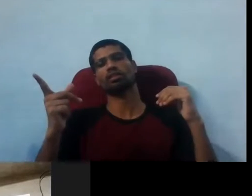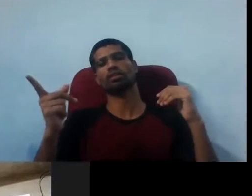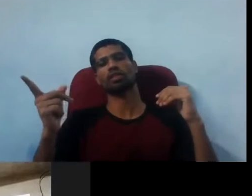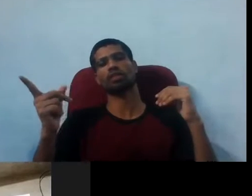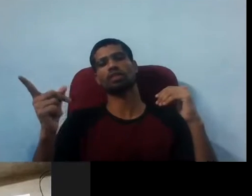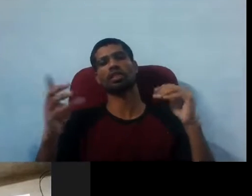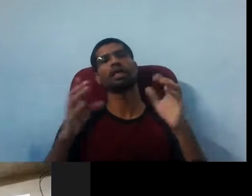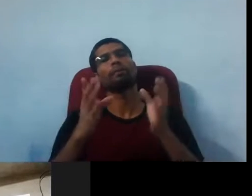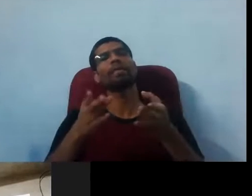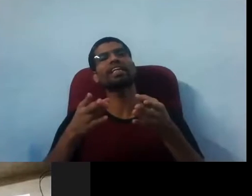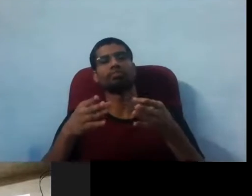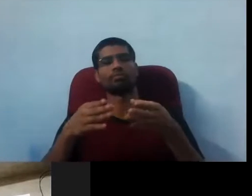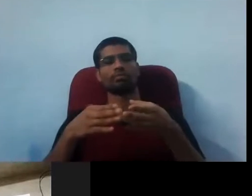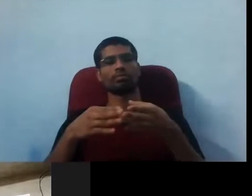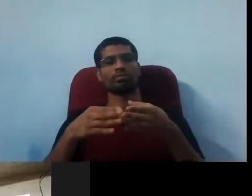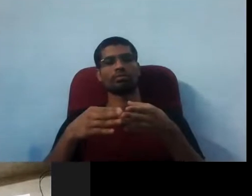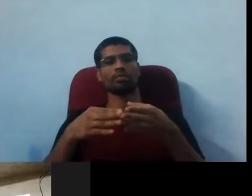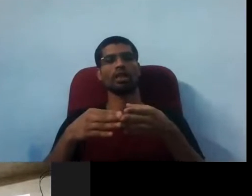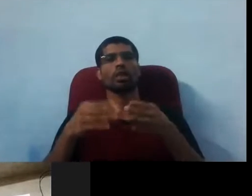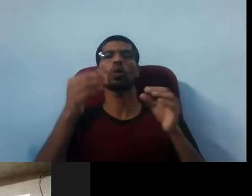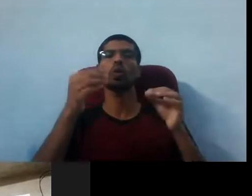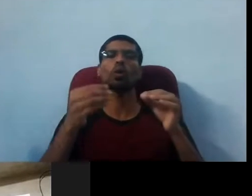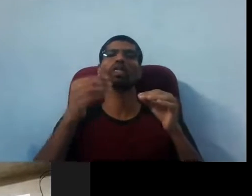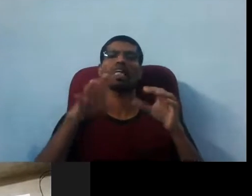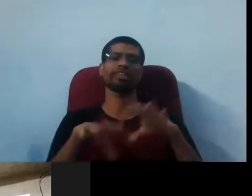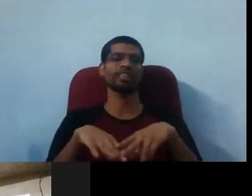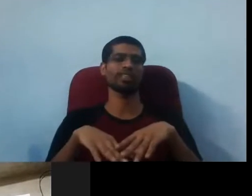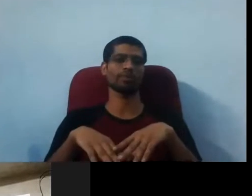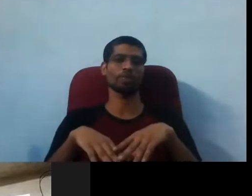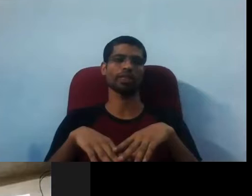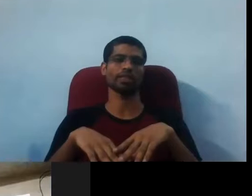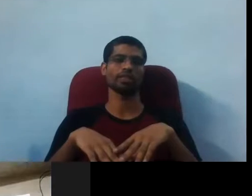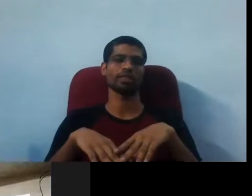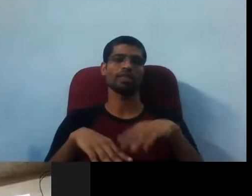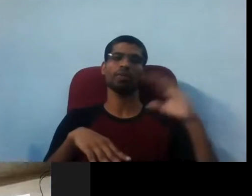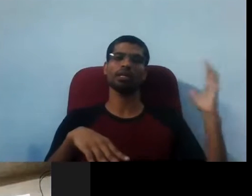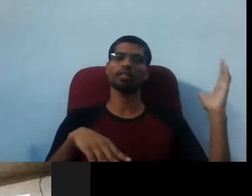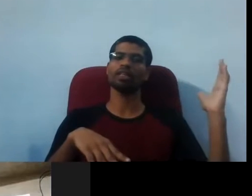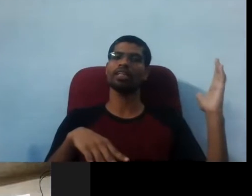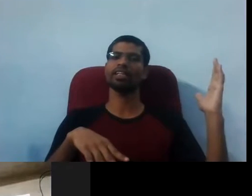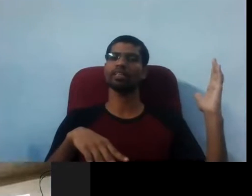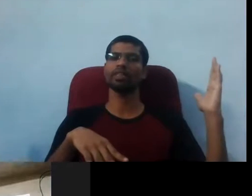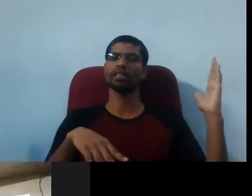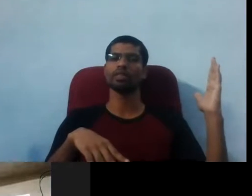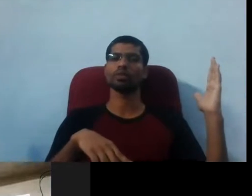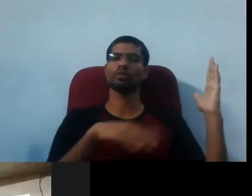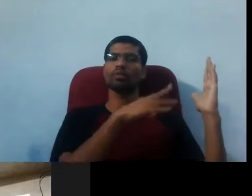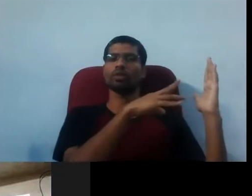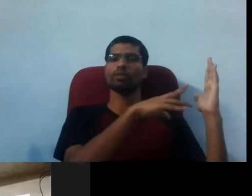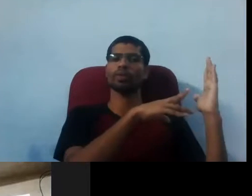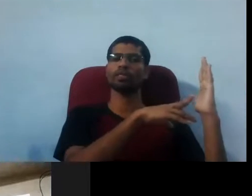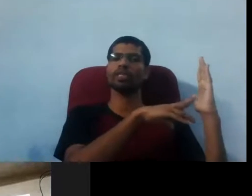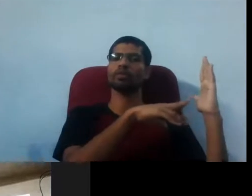तीसरा कौन सा प्रोसेस है, मीडियम और लो रिएक्टिविटी करके हम लोग पढ़ रहे थे। पहला था हाई रिएक्टिविटी,